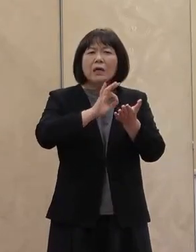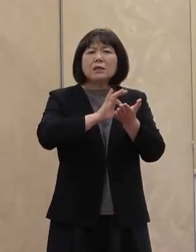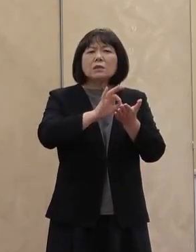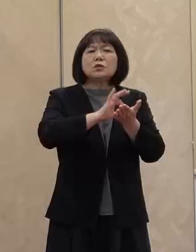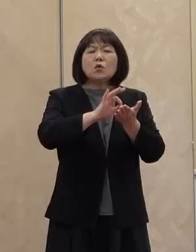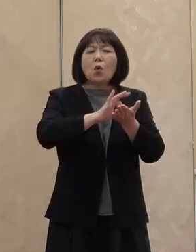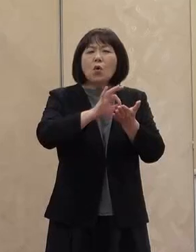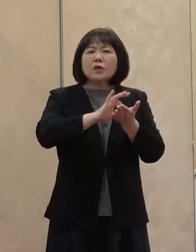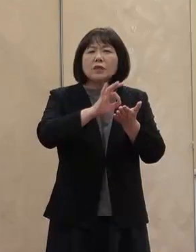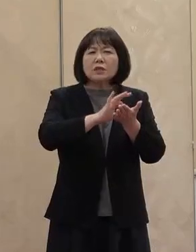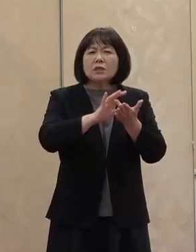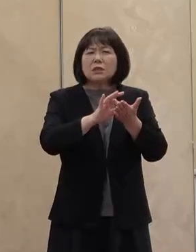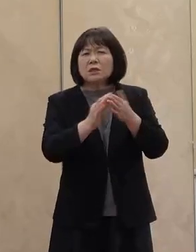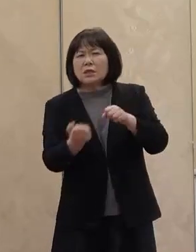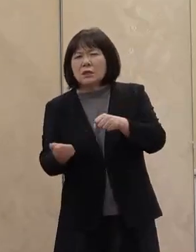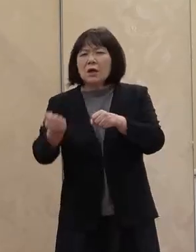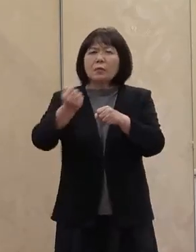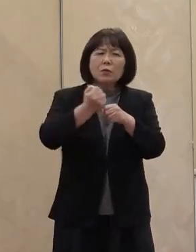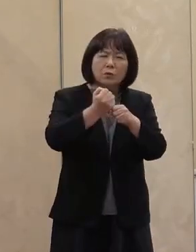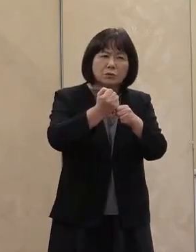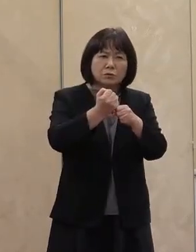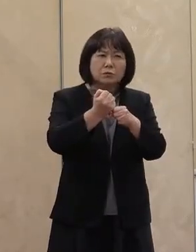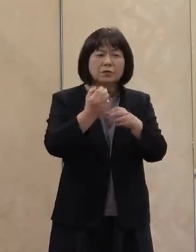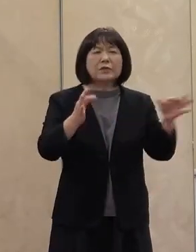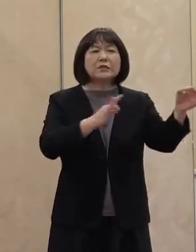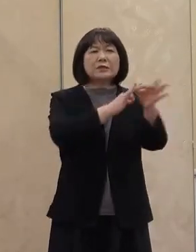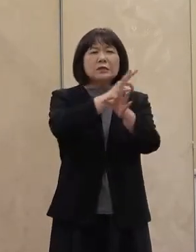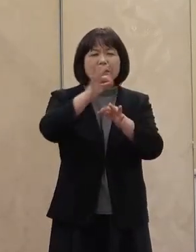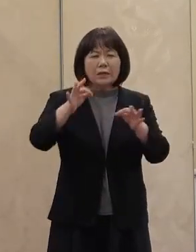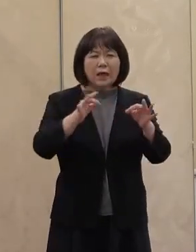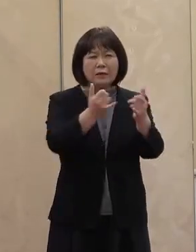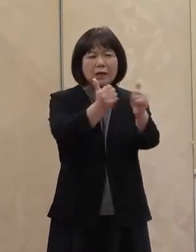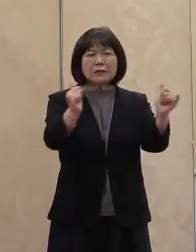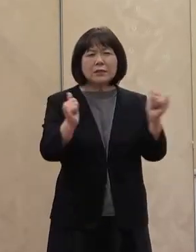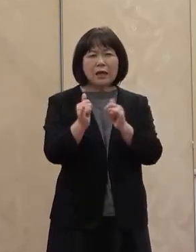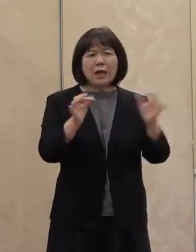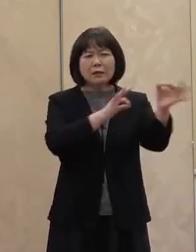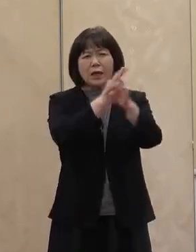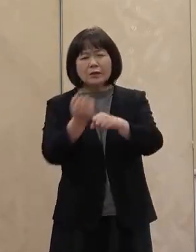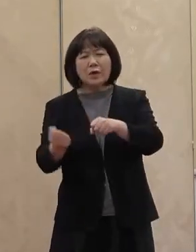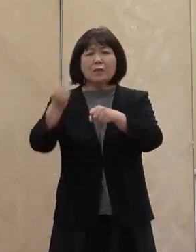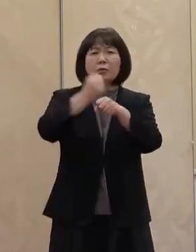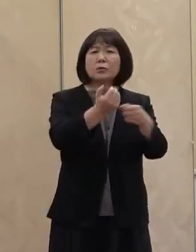のが戻らないと、やっぱ社会経済を元に戻さないと最終的にはやっぱり、